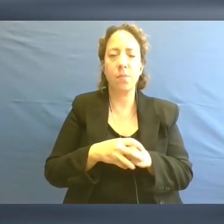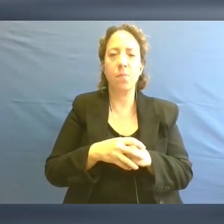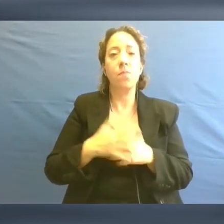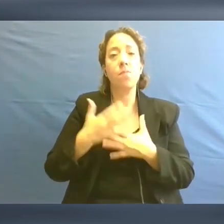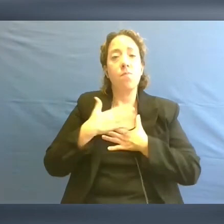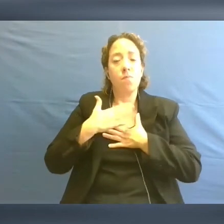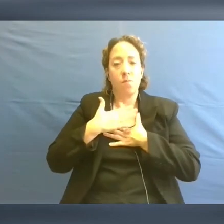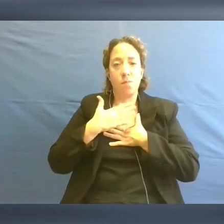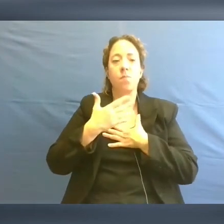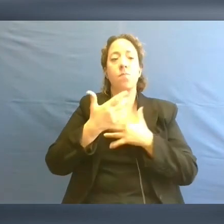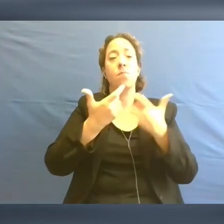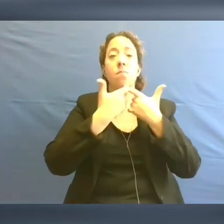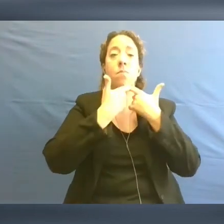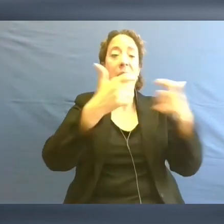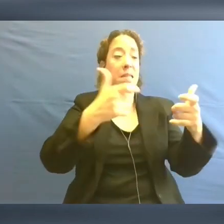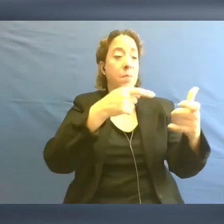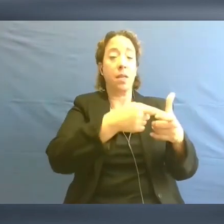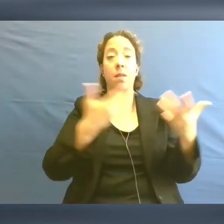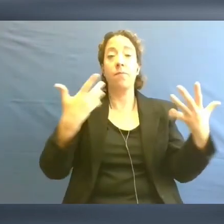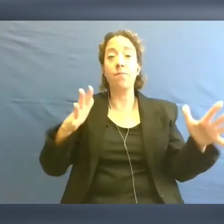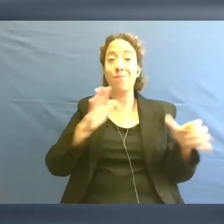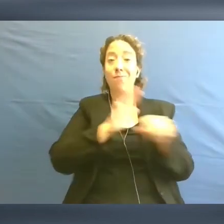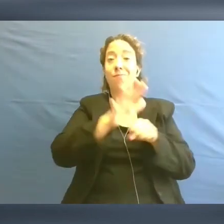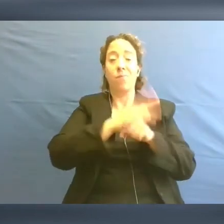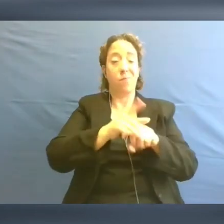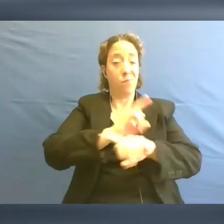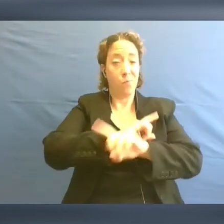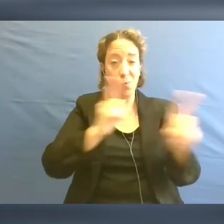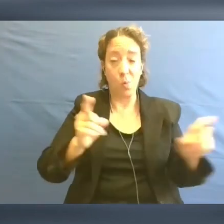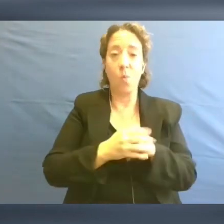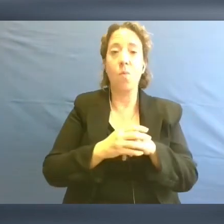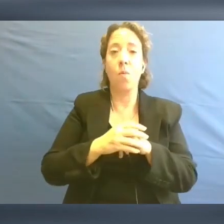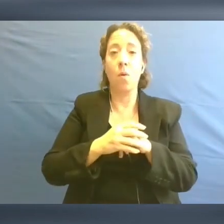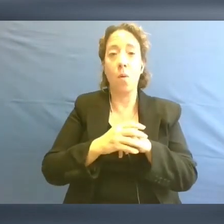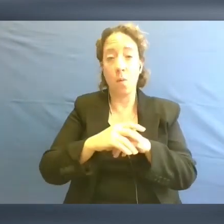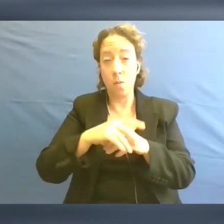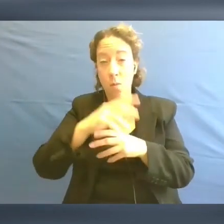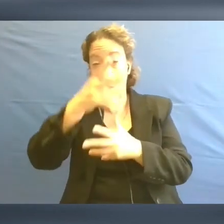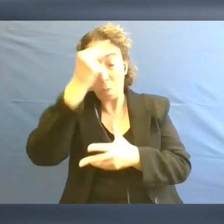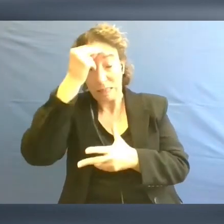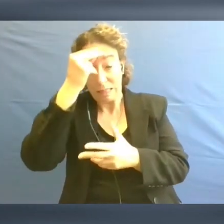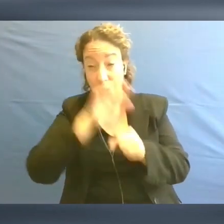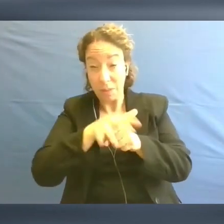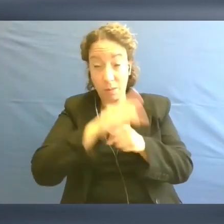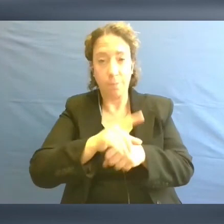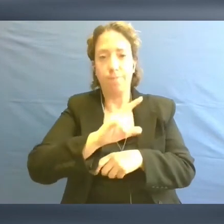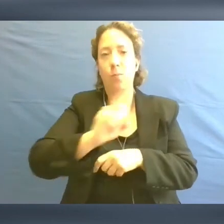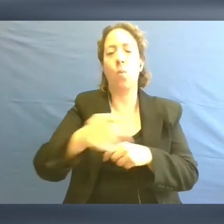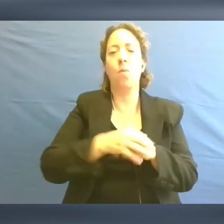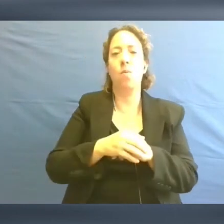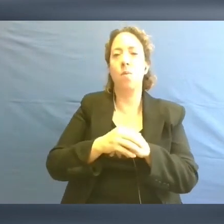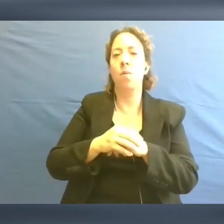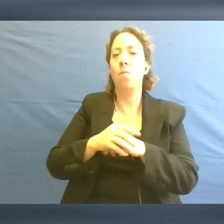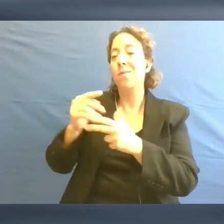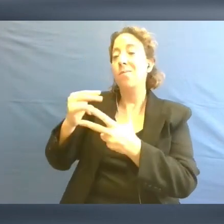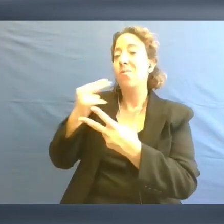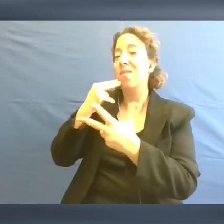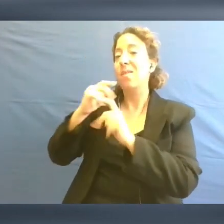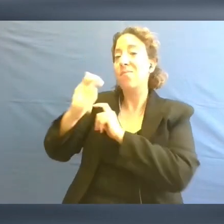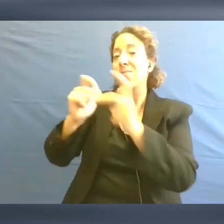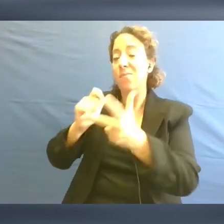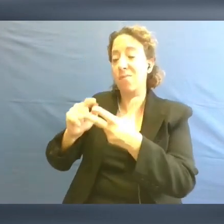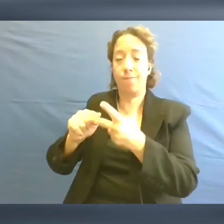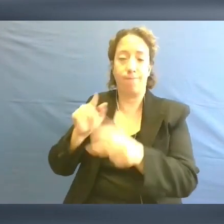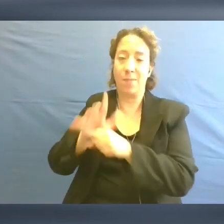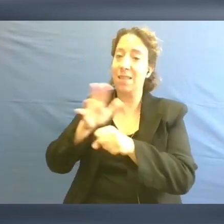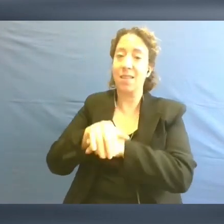l'accessibilité n'est pas suffisante, l'intelligibilité non plus, et l'utilisabilité non plus par ailleurs. Il faut